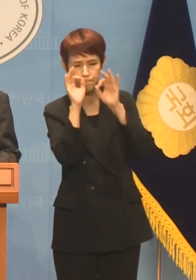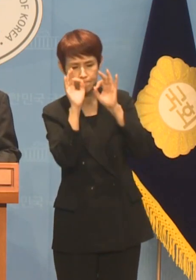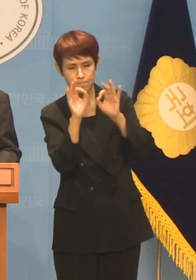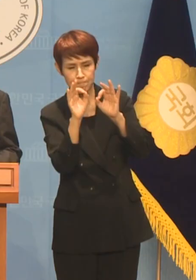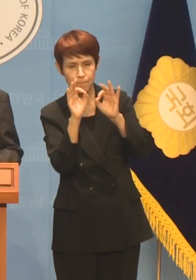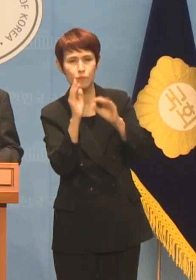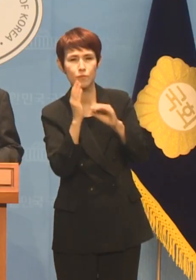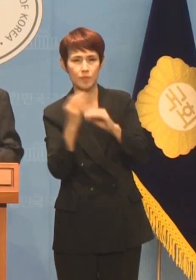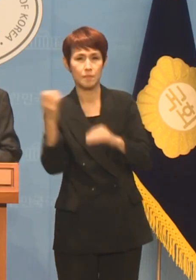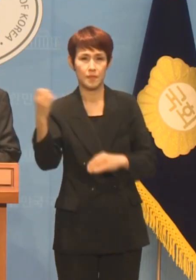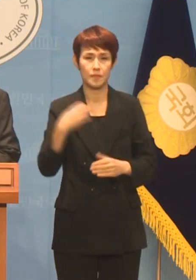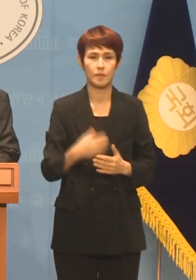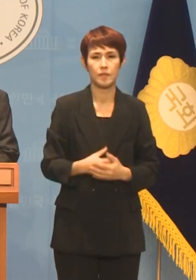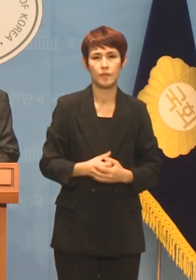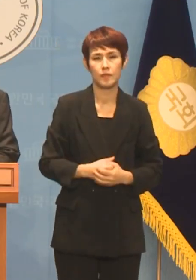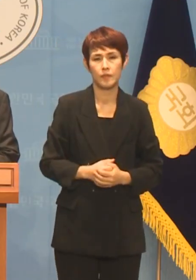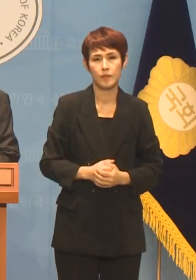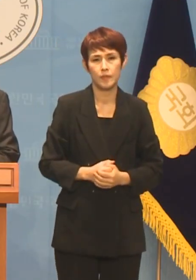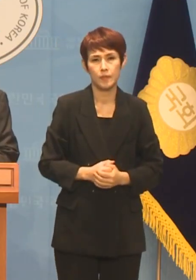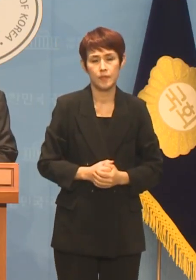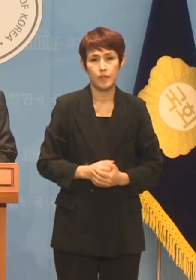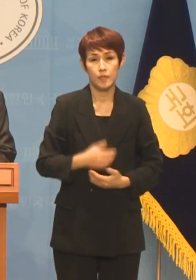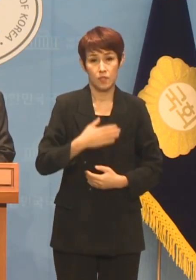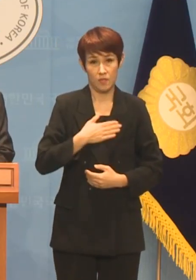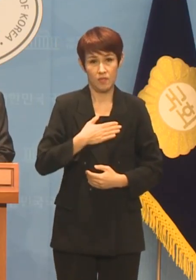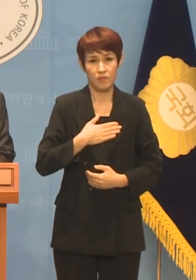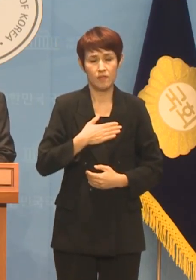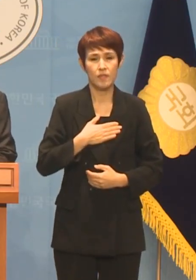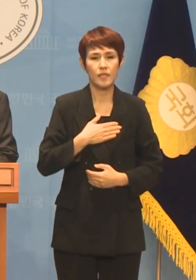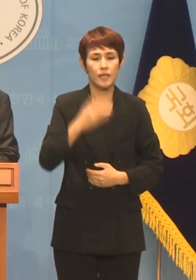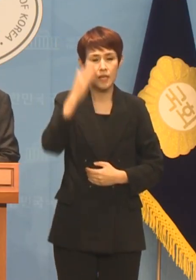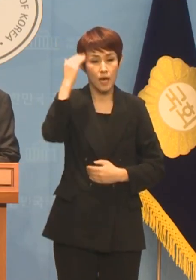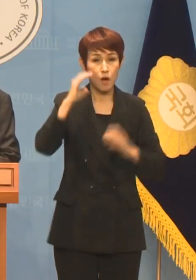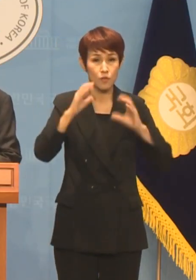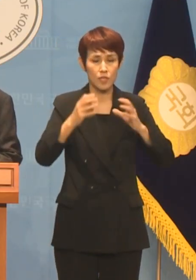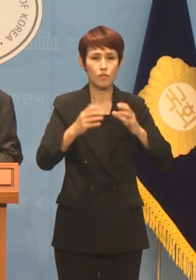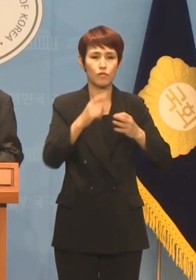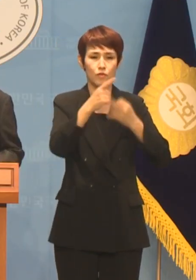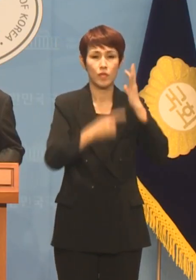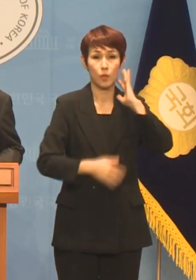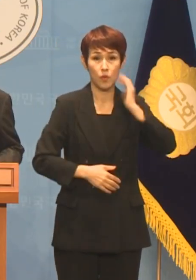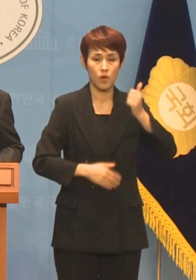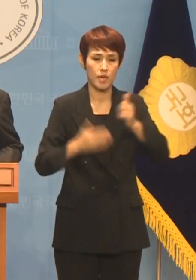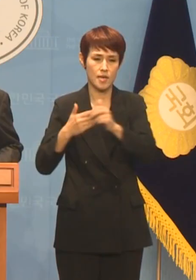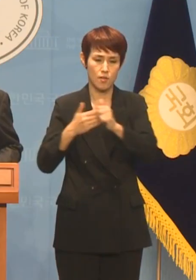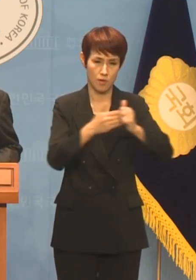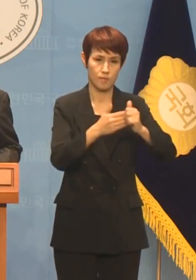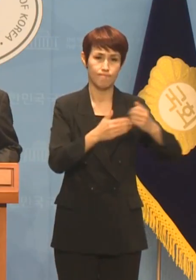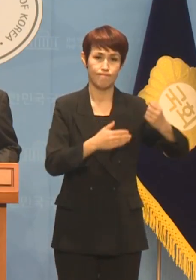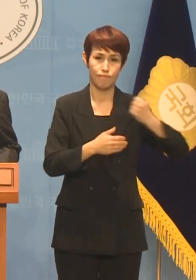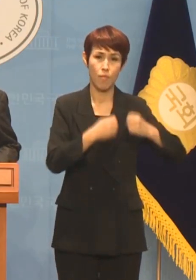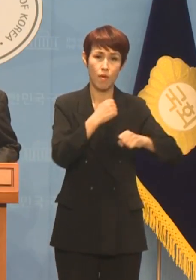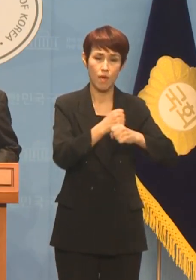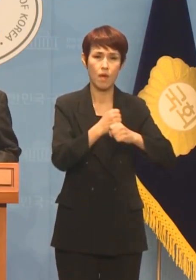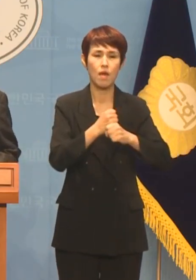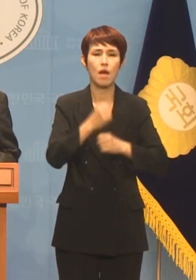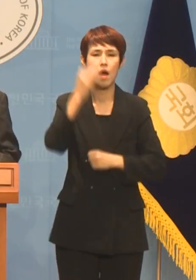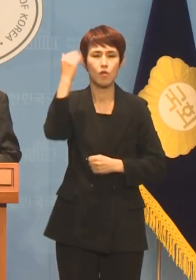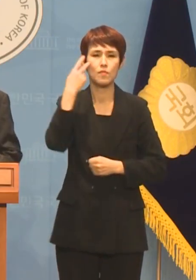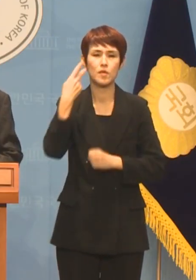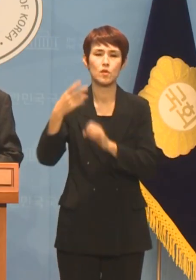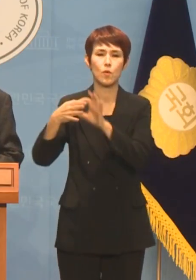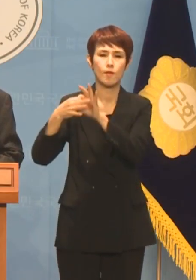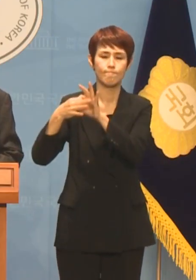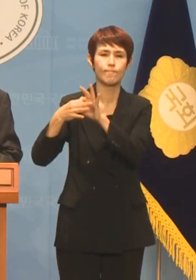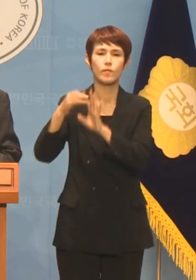있었습니다. 저는 대한민국이 윤석열 대통령의 리더십 아래 한미동맹을 강화했음을 강조했습니다.